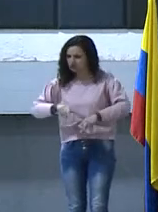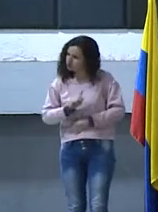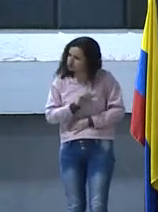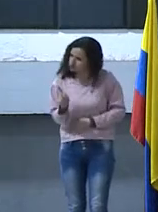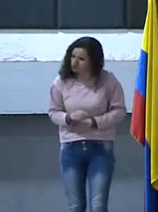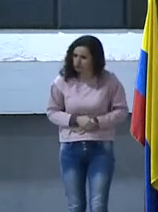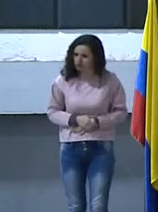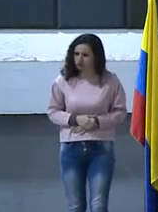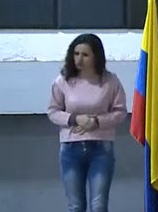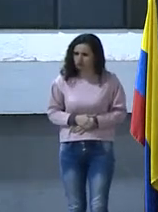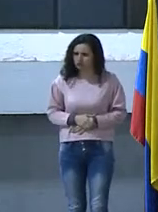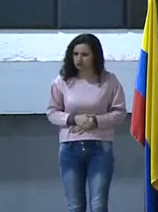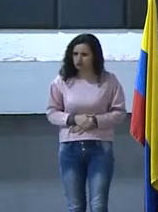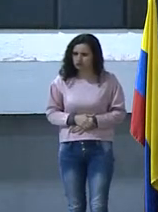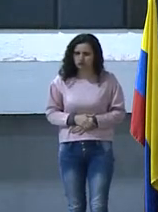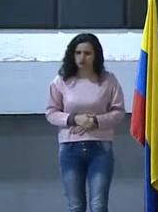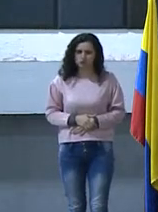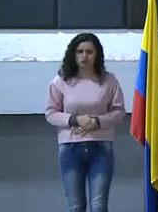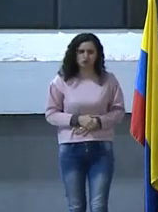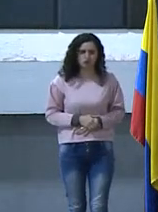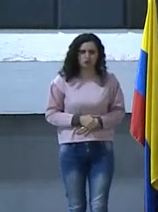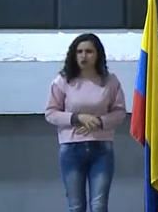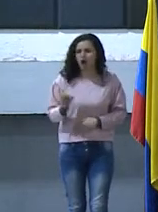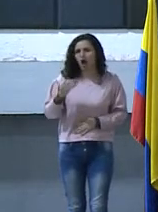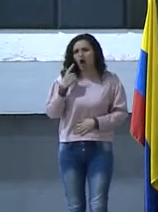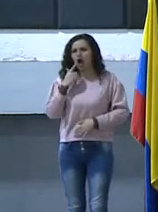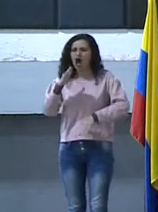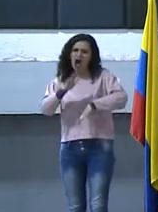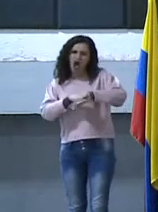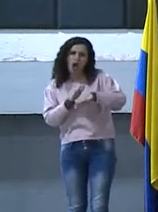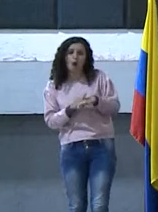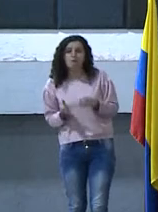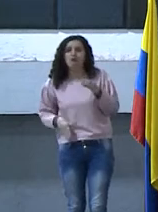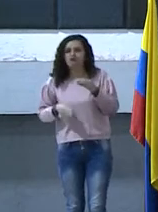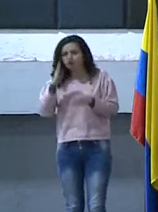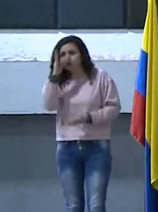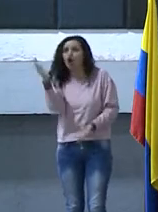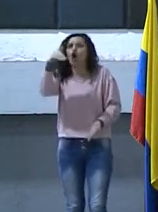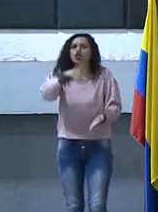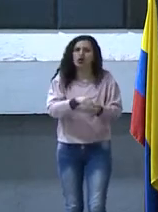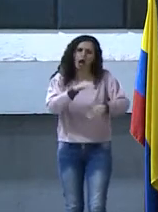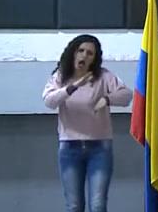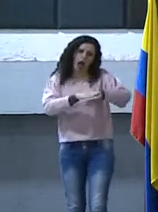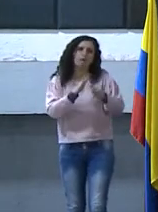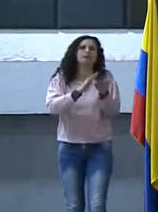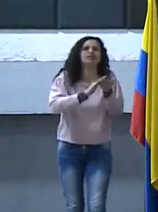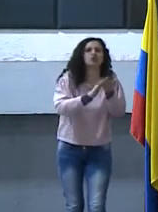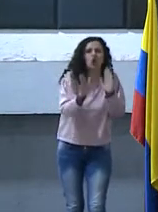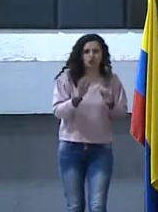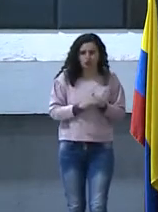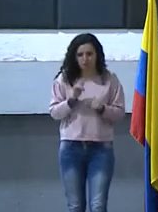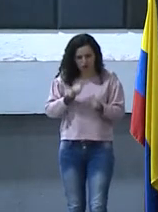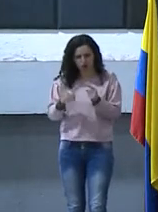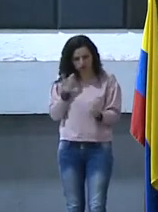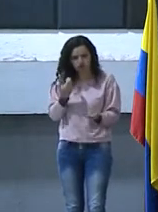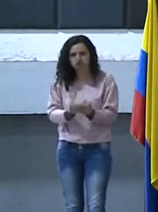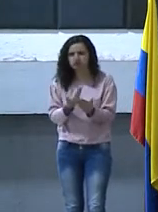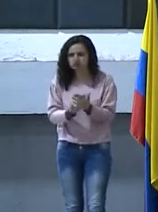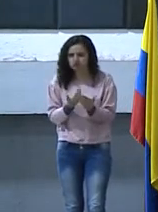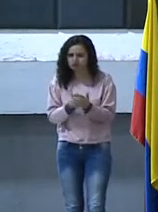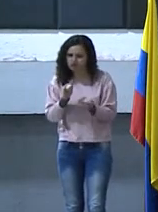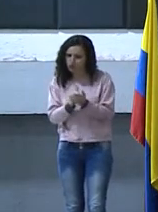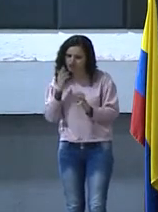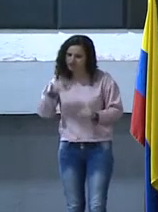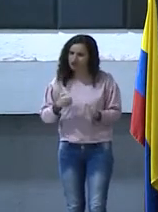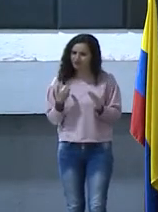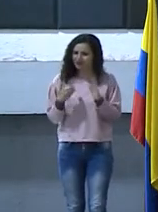no queremos más llamados a perdones y reconciliación sin reparación y sin políticas de memoria